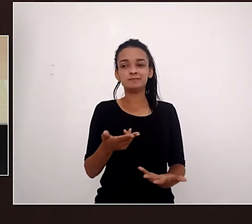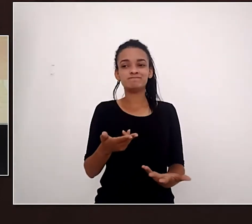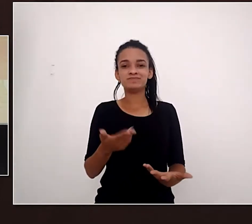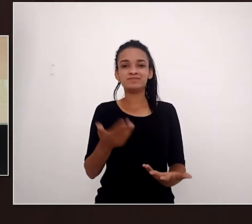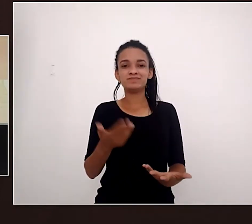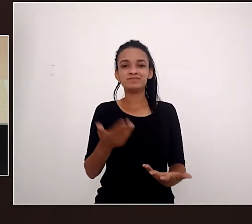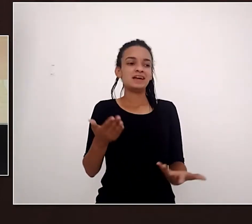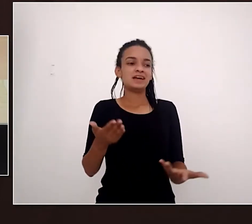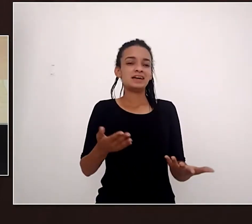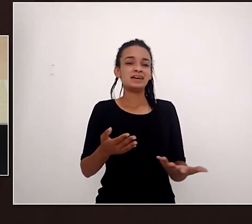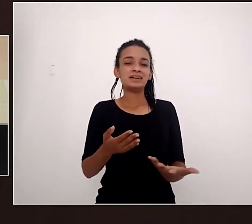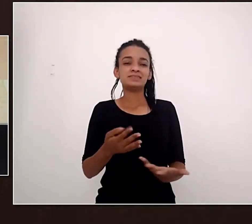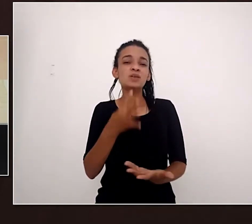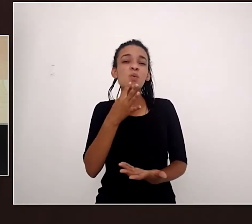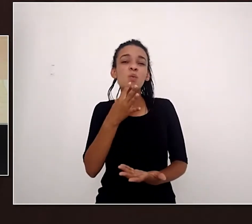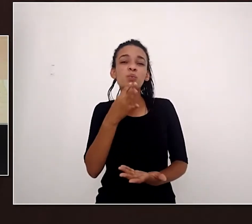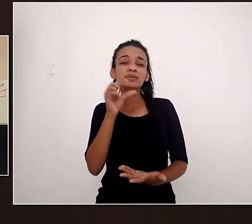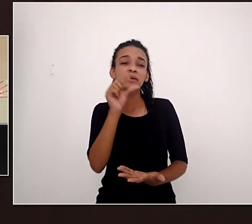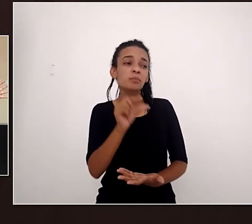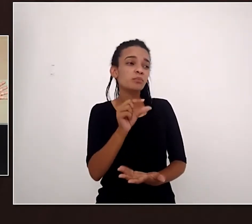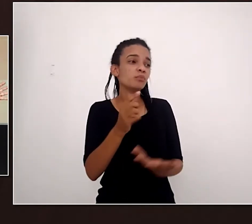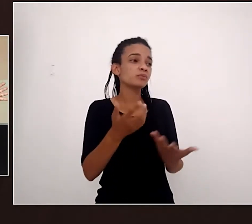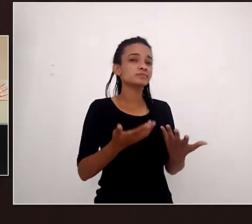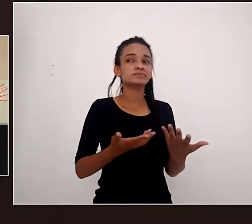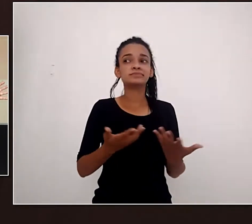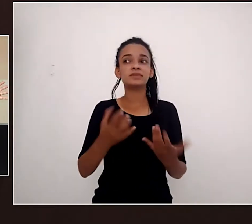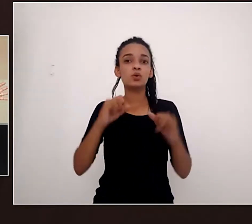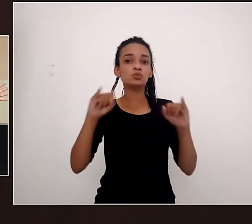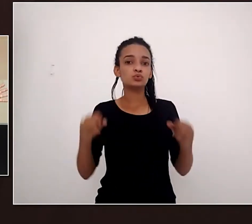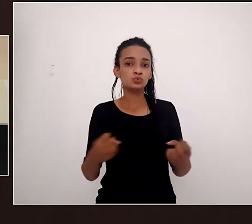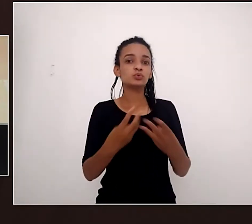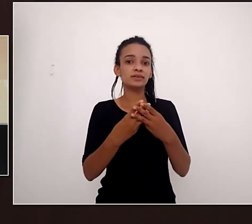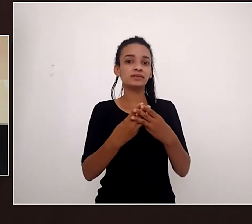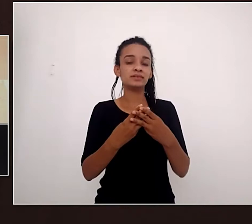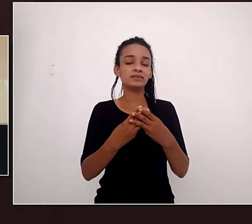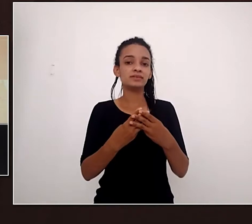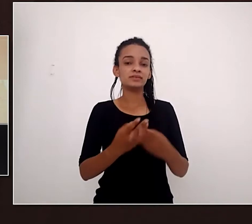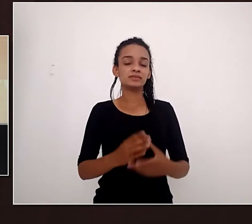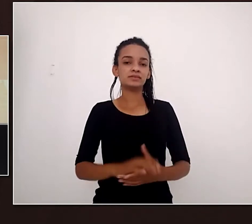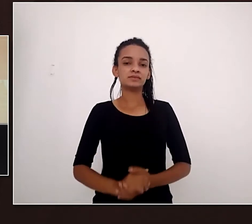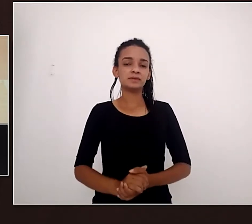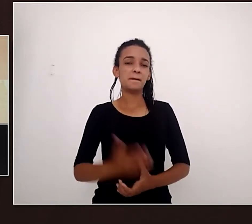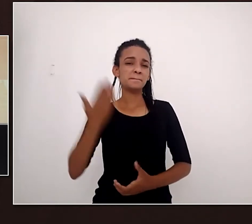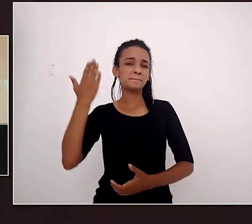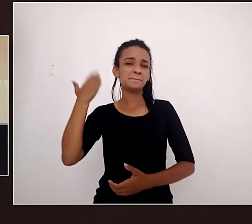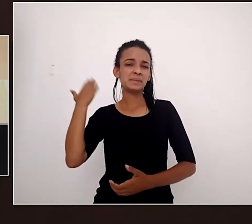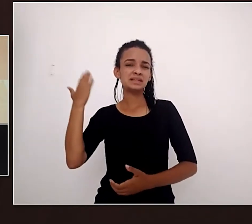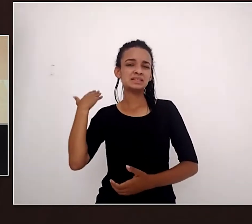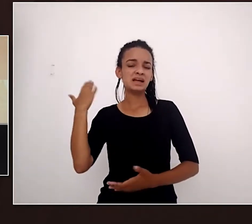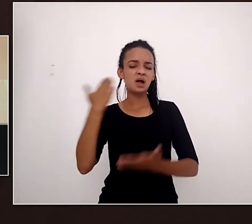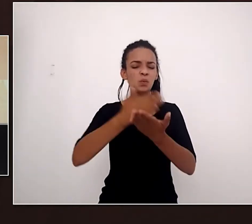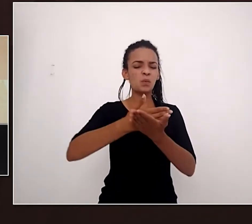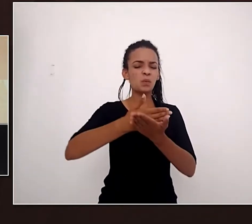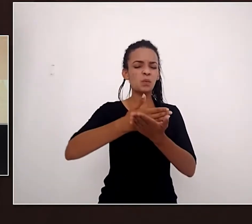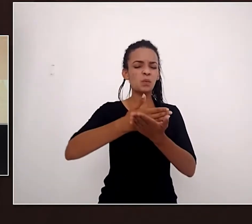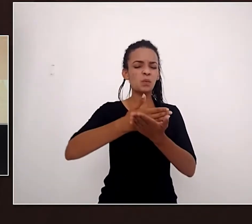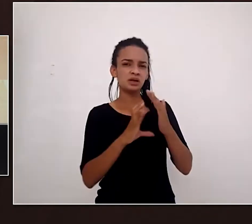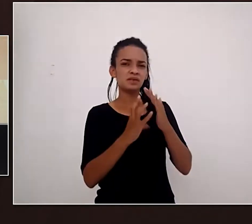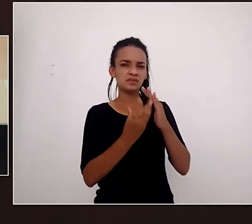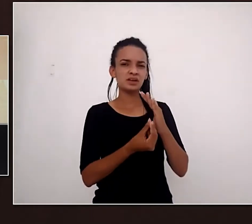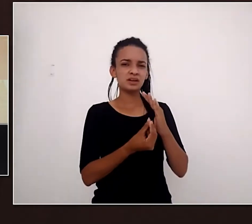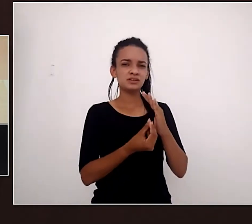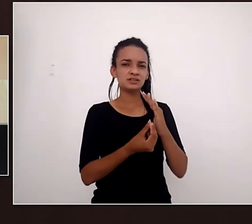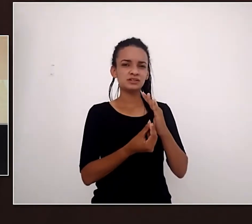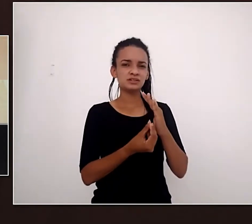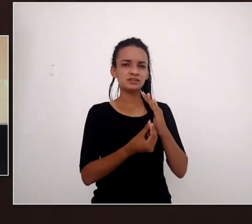vocês sabem, né, desde os primeiros tempos da igreja, perseguiram a igreja, certo?